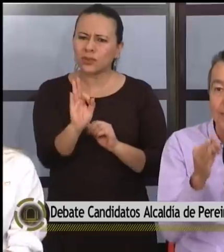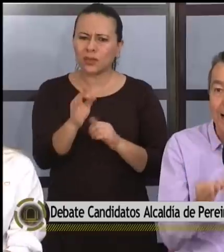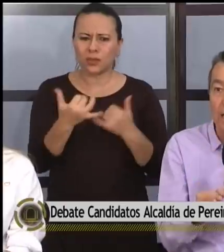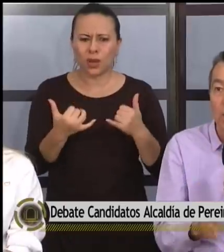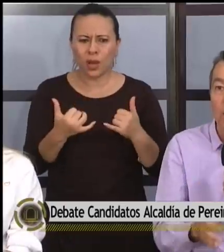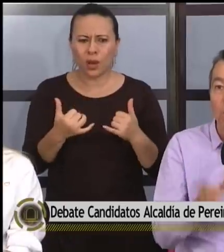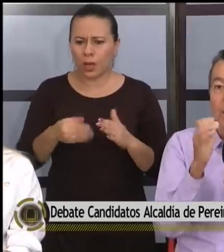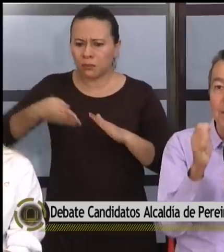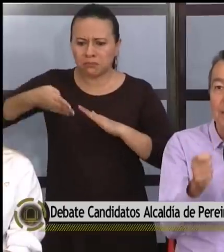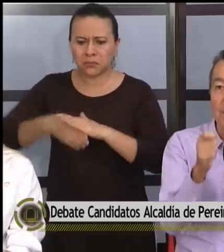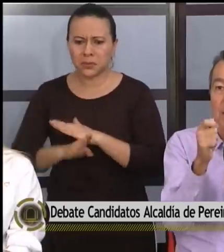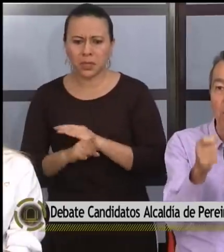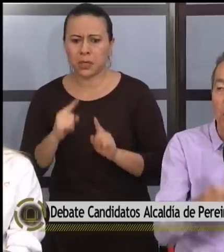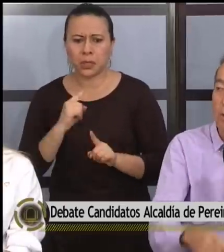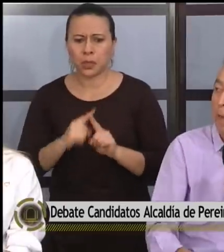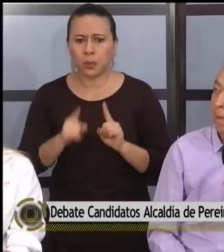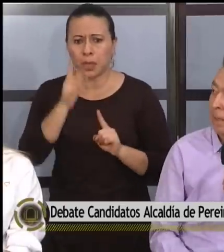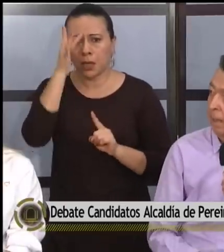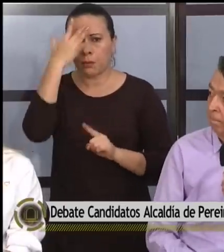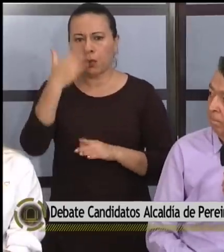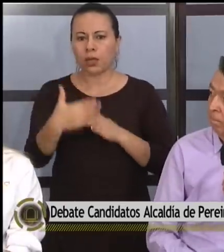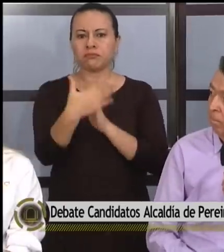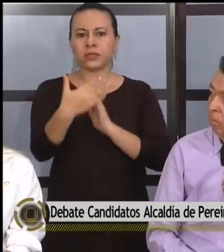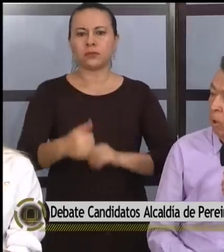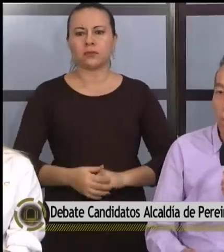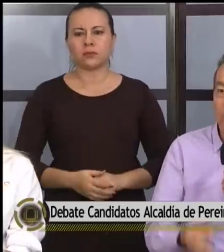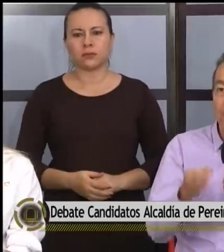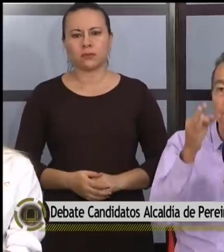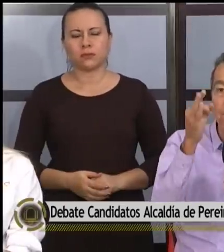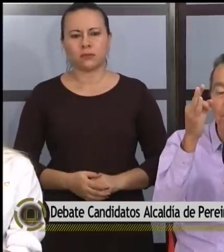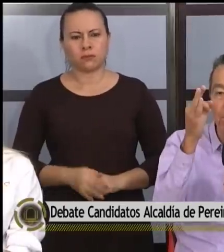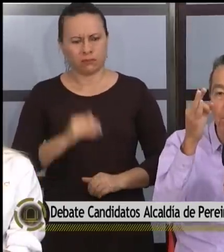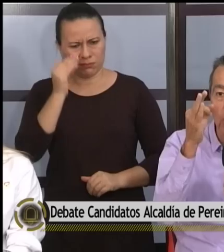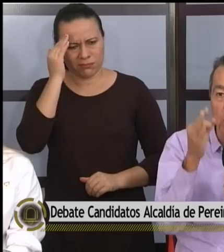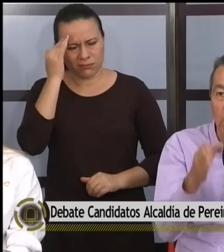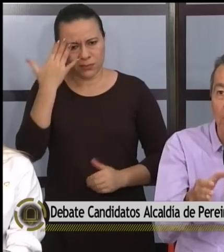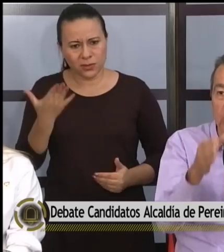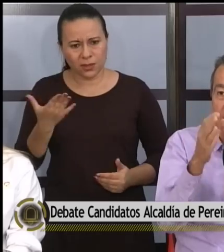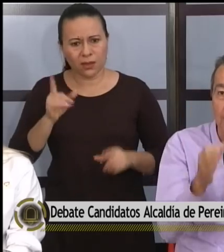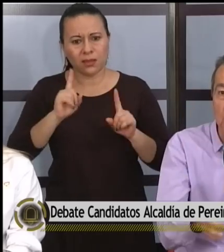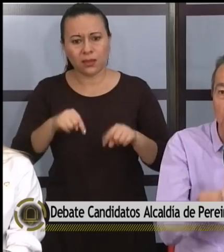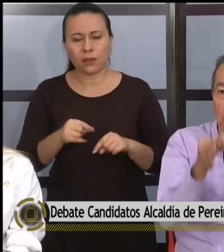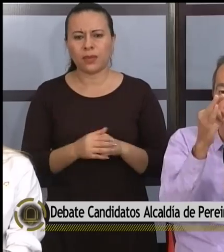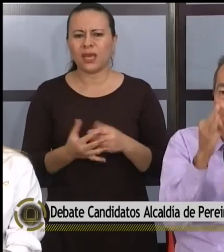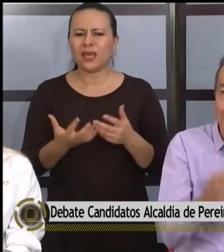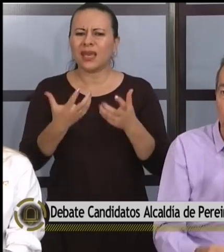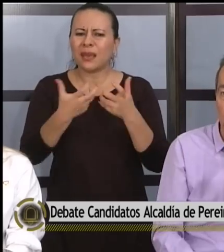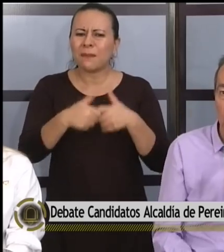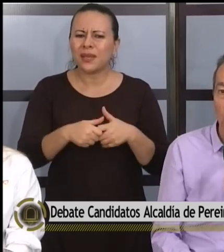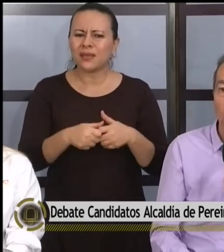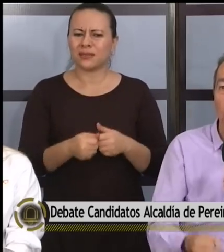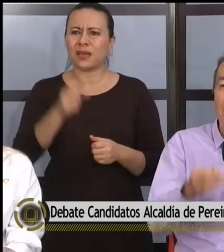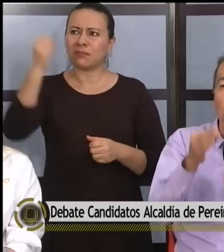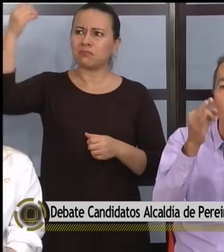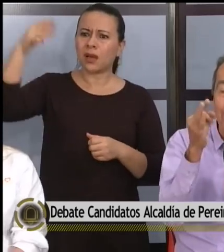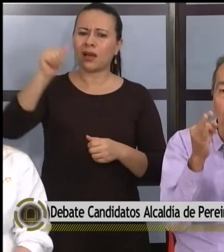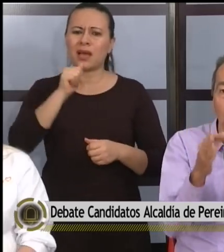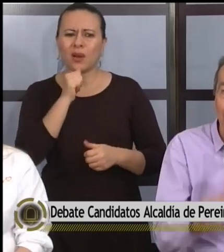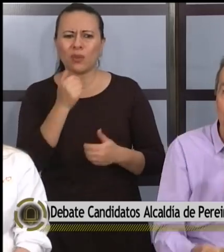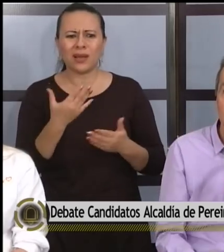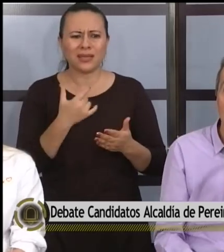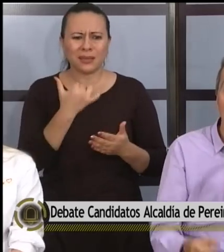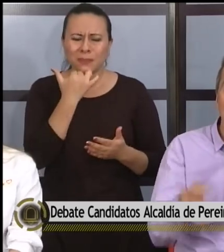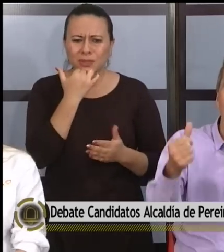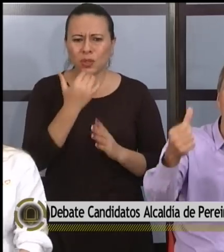podemos entrar porque inmediatamente nos ponen una demanda, porque cogieron a multiservicios y lo saquearon, porque han gobernado